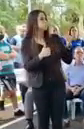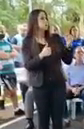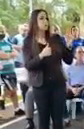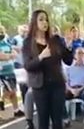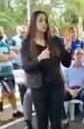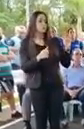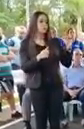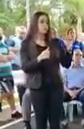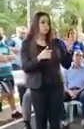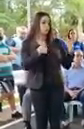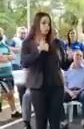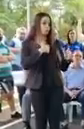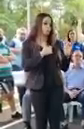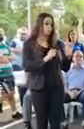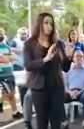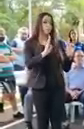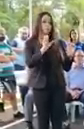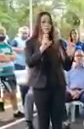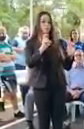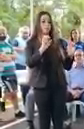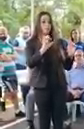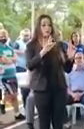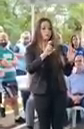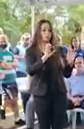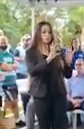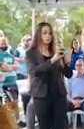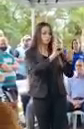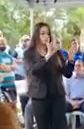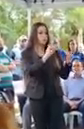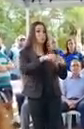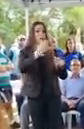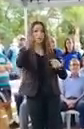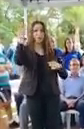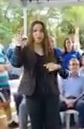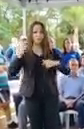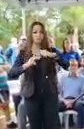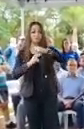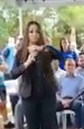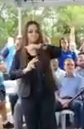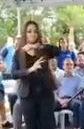lá. Porque antes do elevado